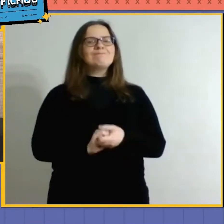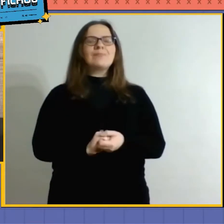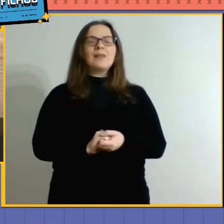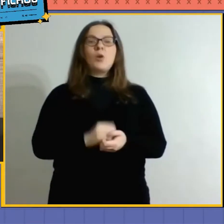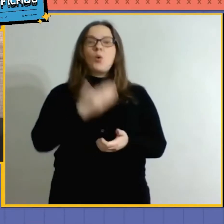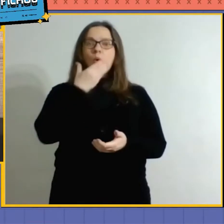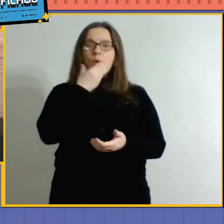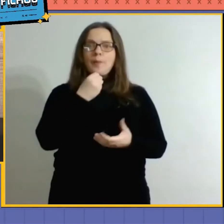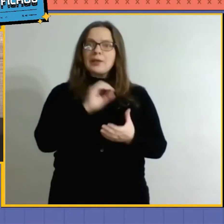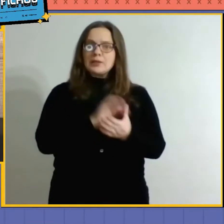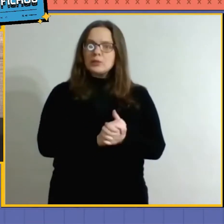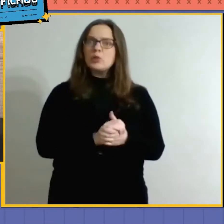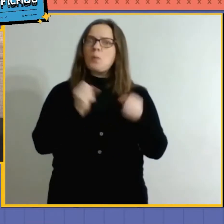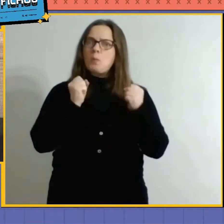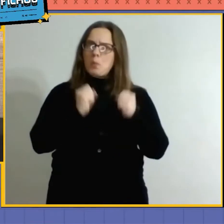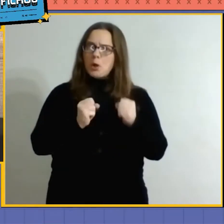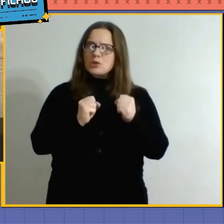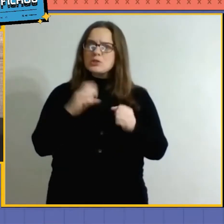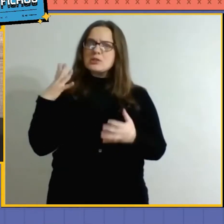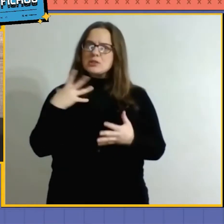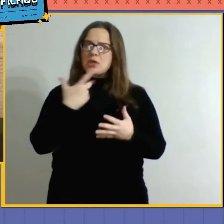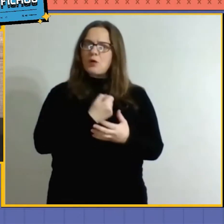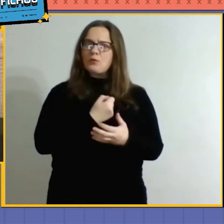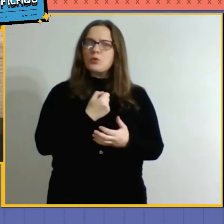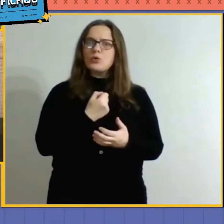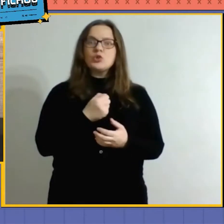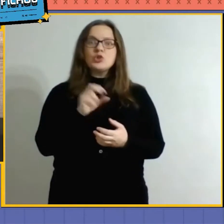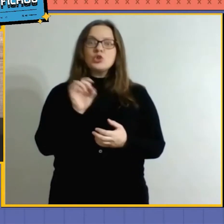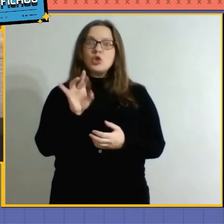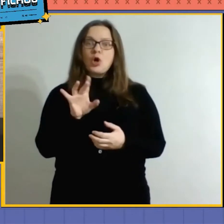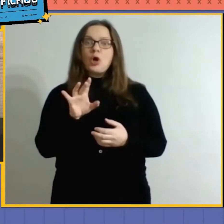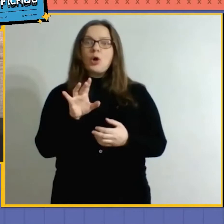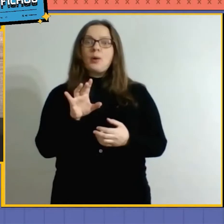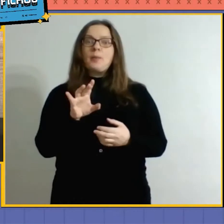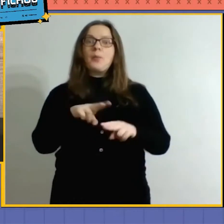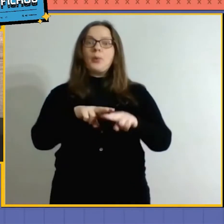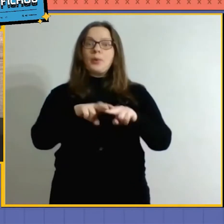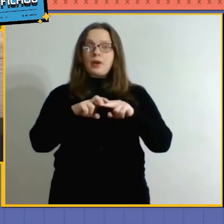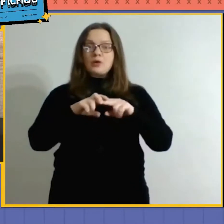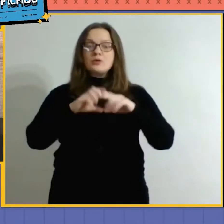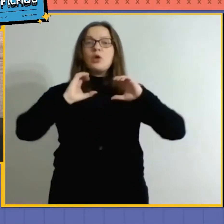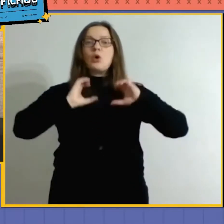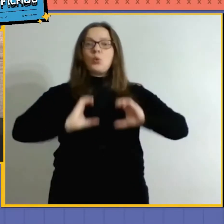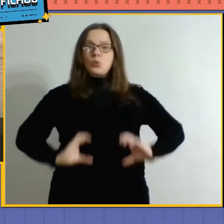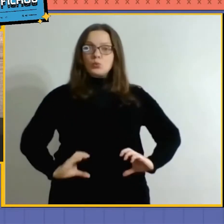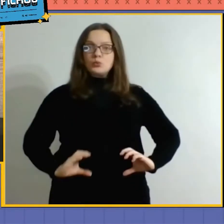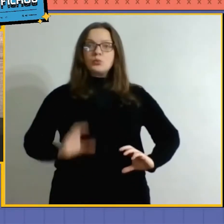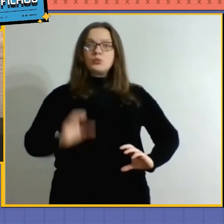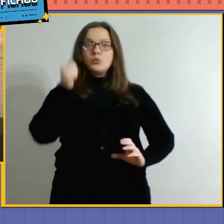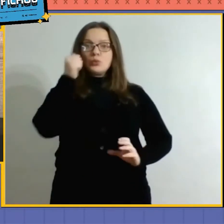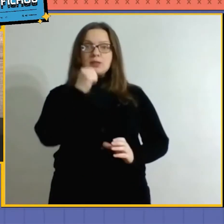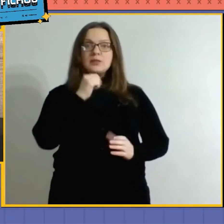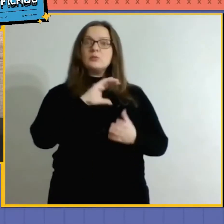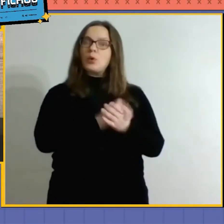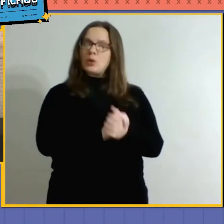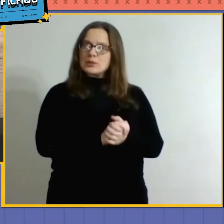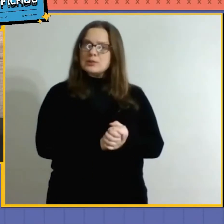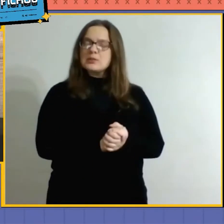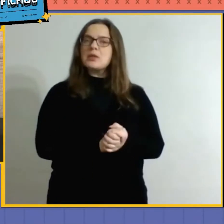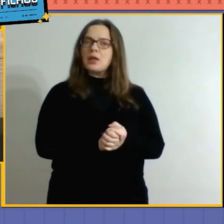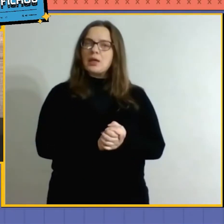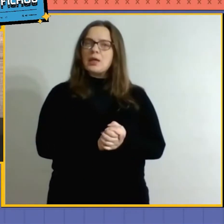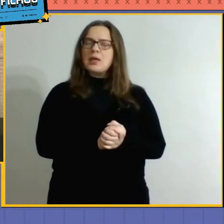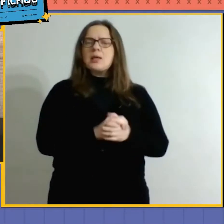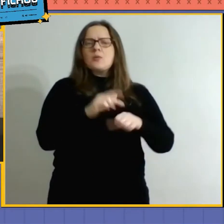esposa olha só a observar o comportamento honesto e cheio de temor que vocês